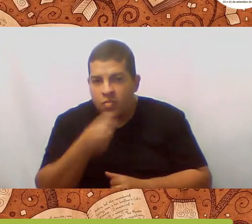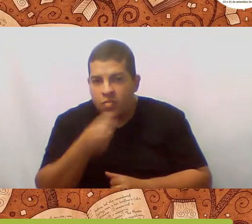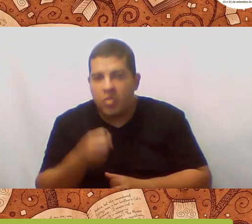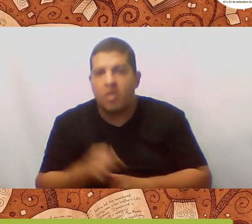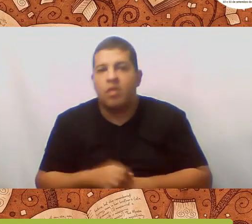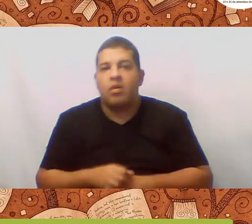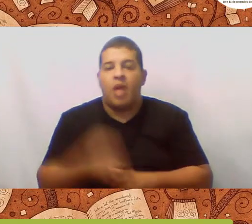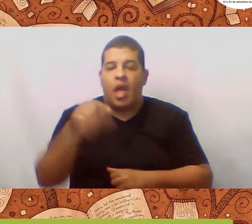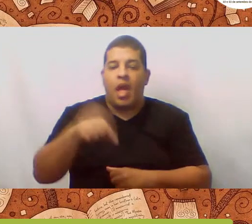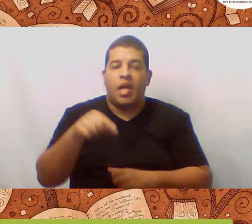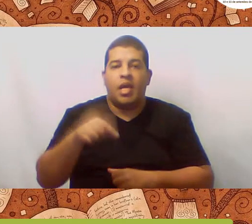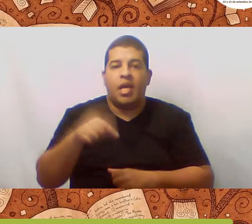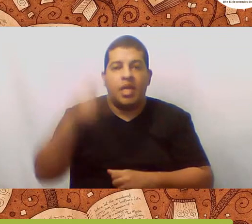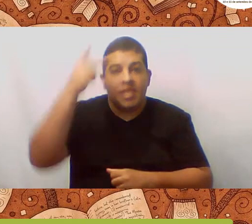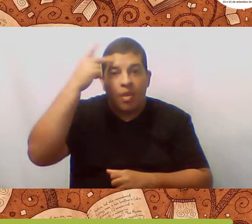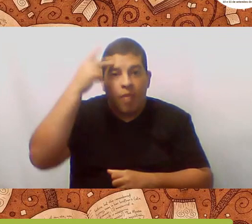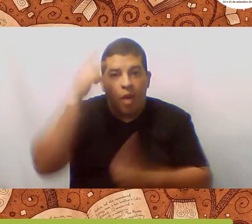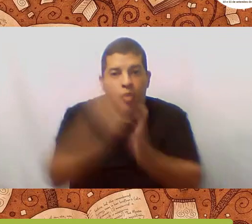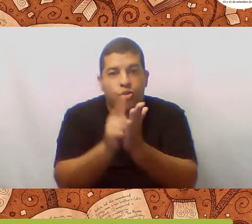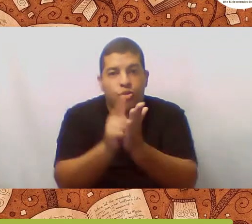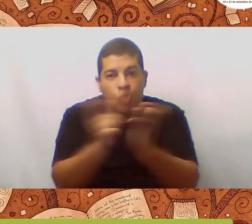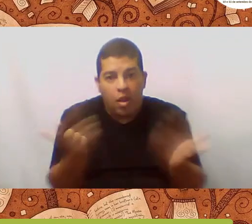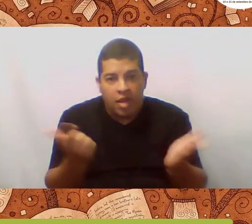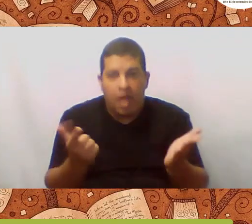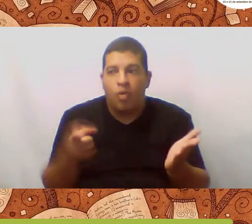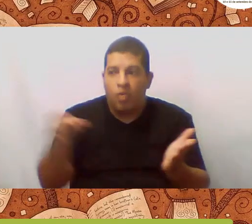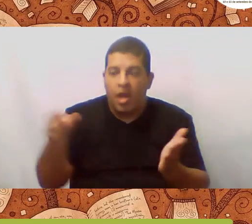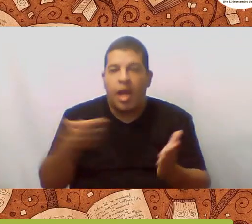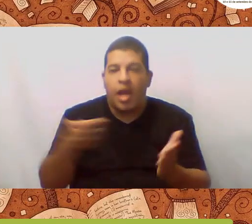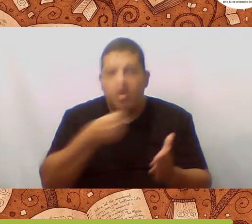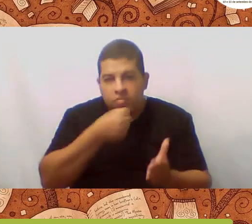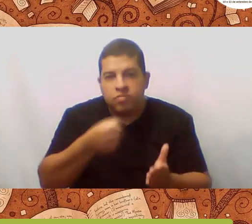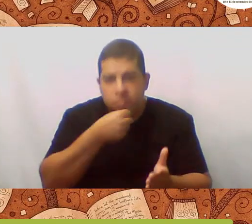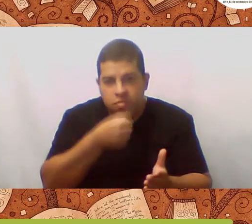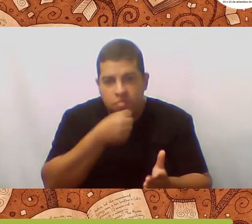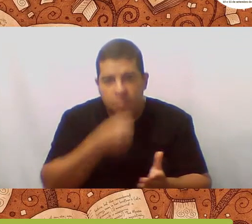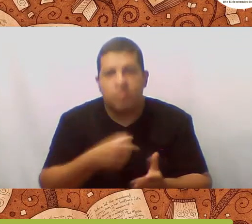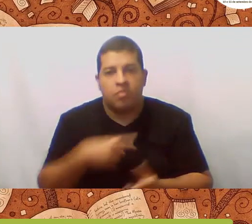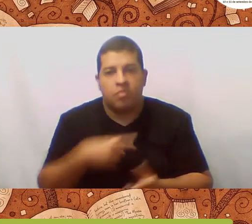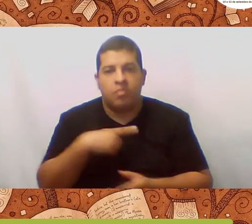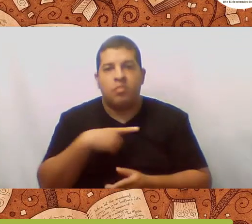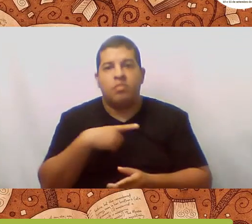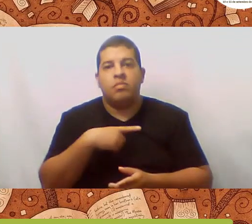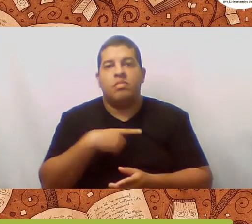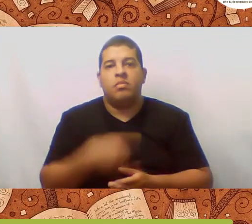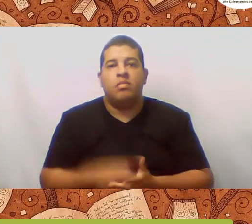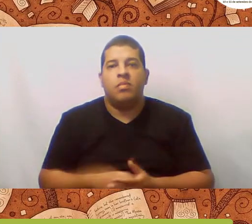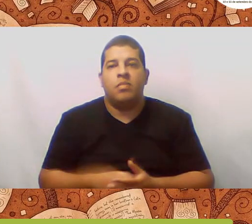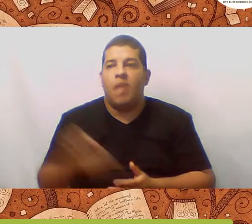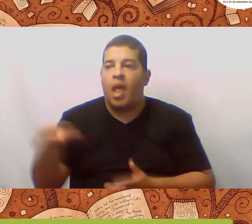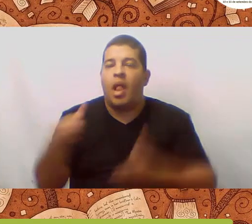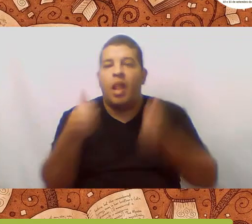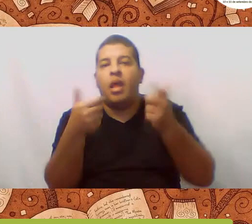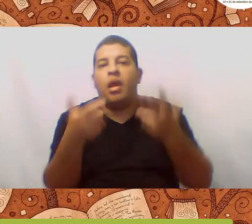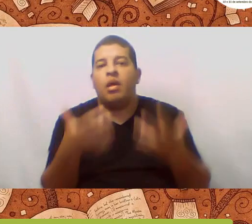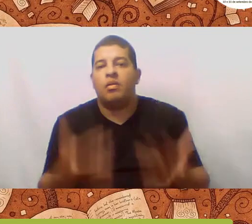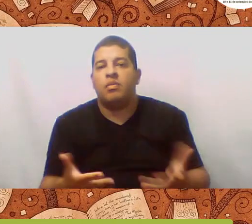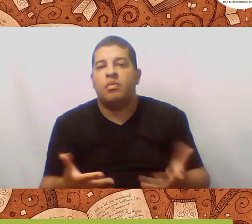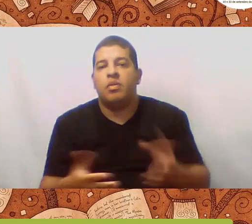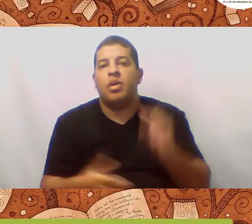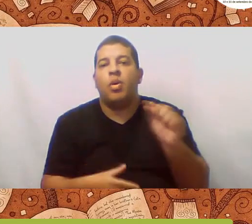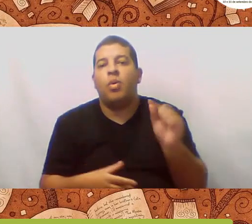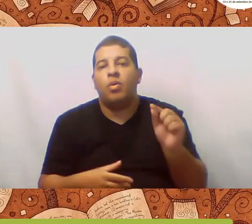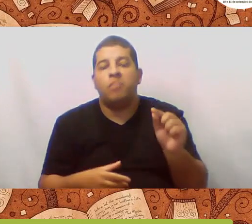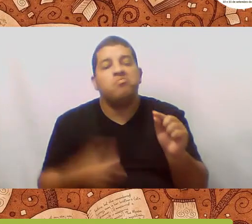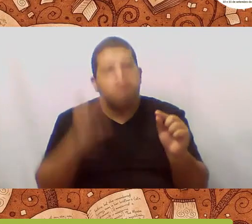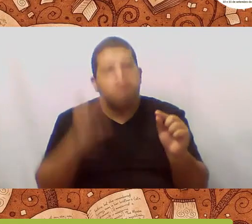Paulo, em abril de 2021, né? Onde ela diz uma coisa muito interessante